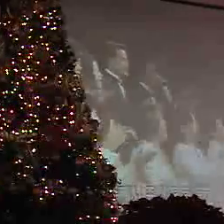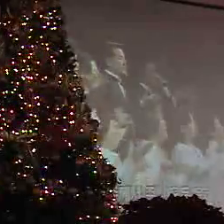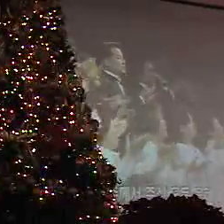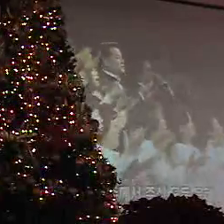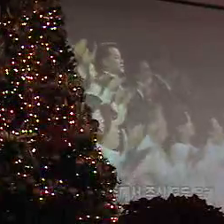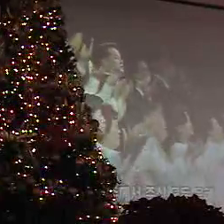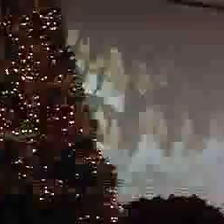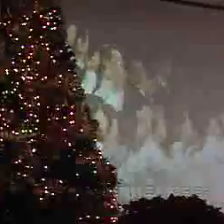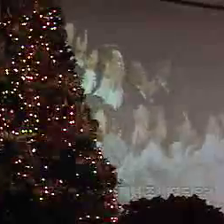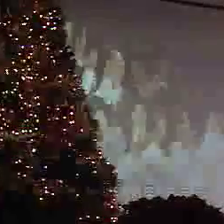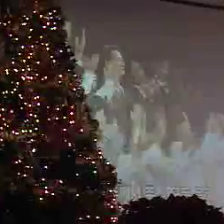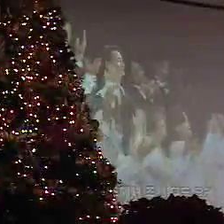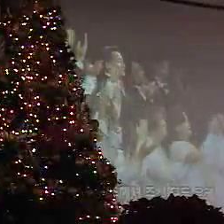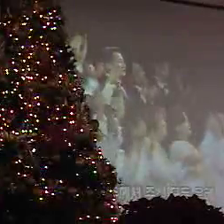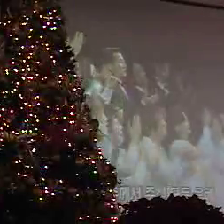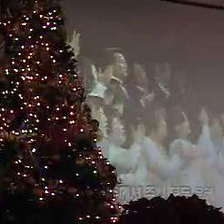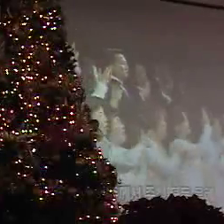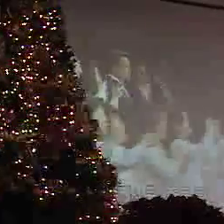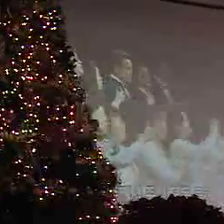경배드립니다.